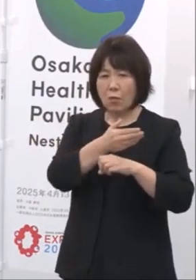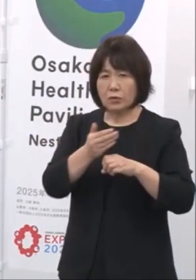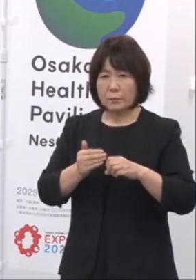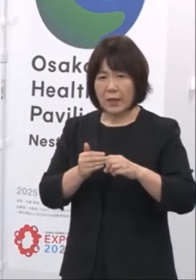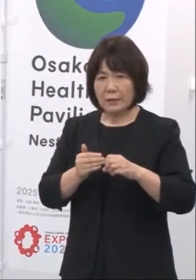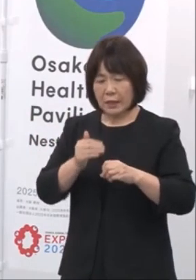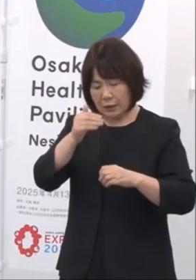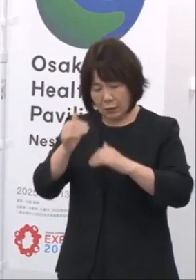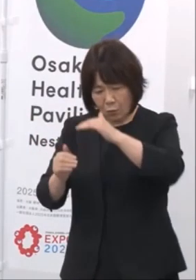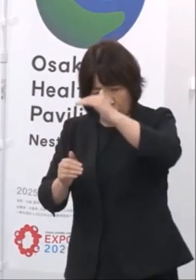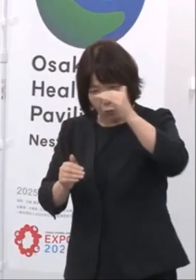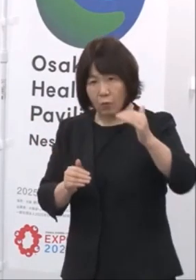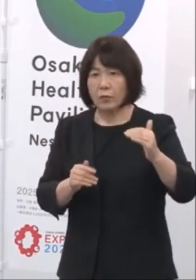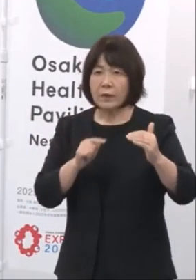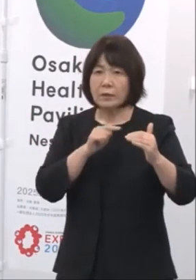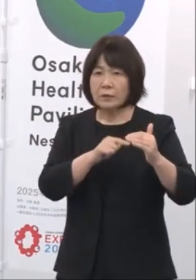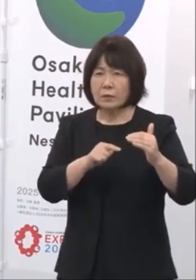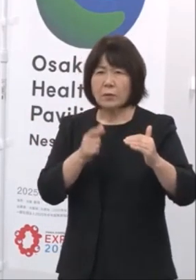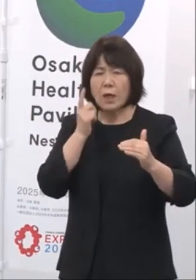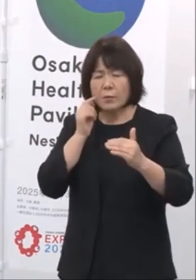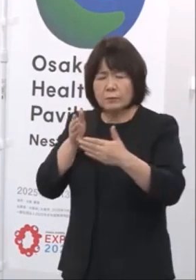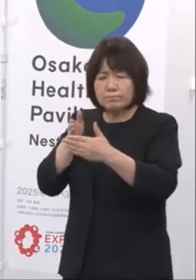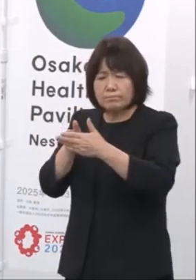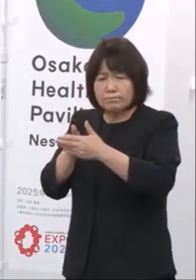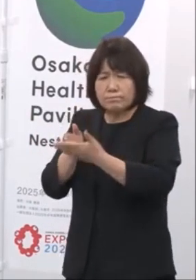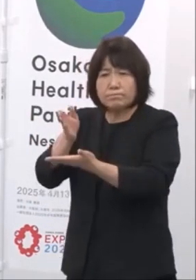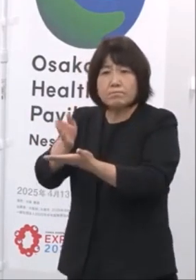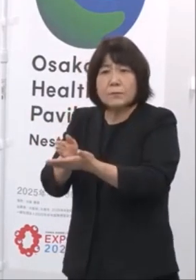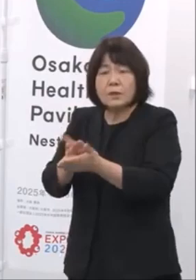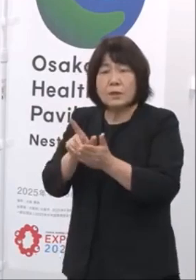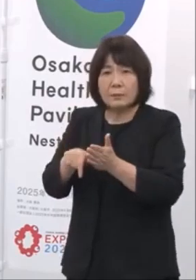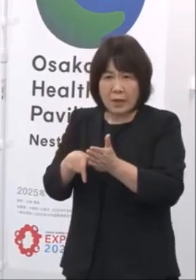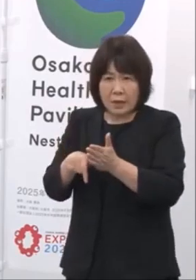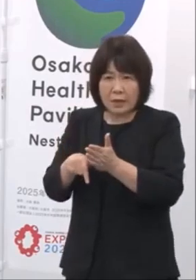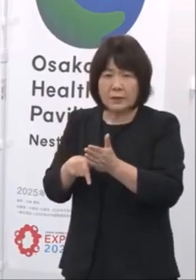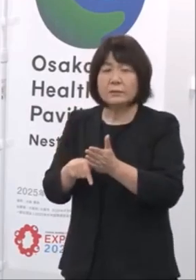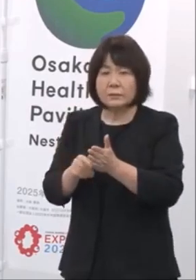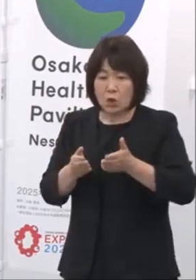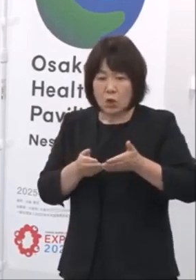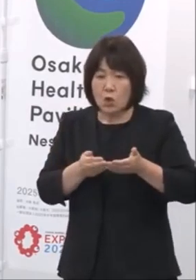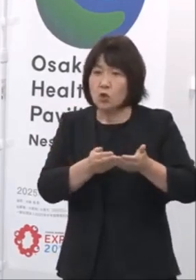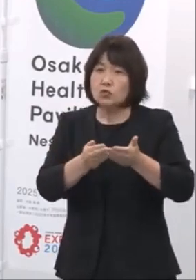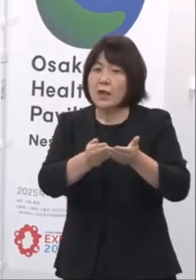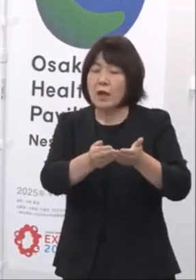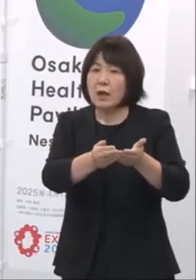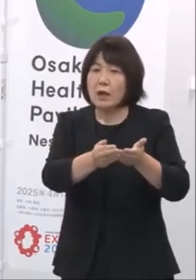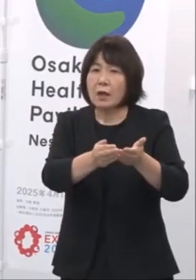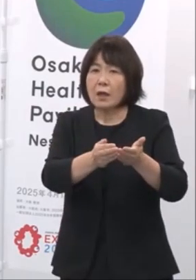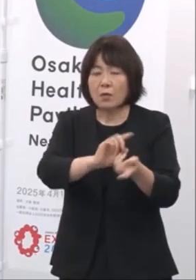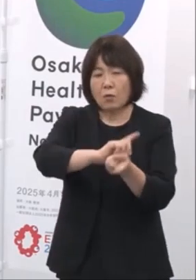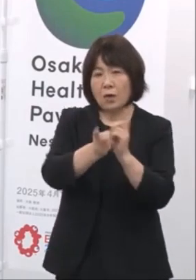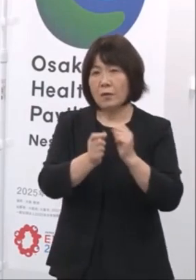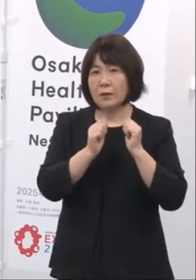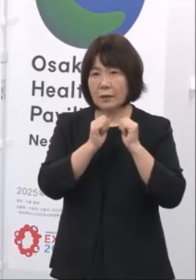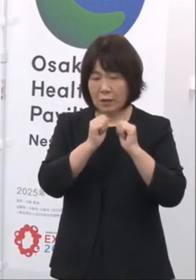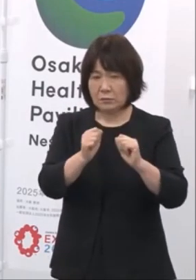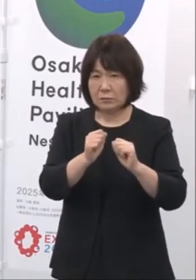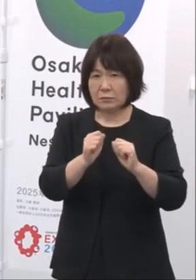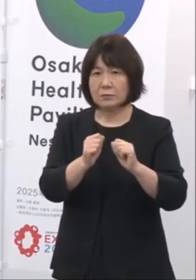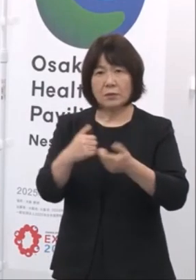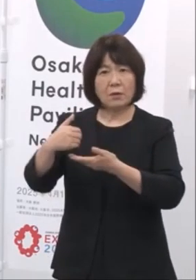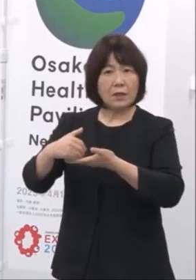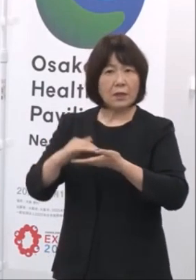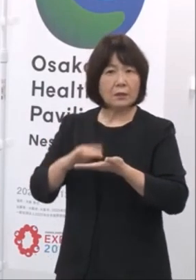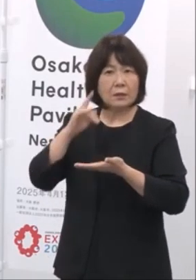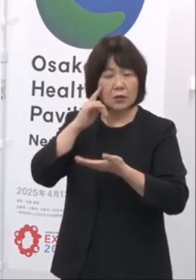ルが使えなくなった場合の時に、船舶で代替するということですけれども